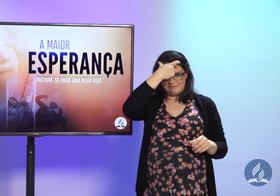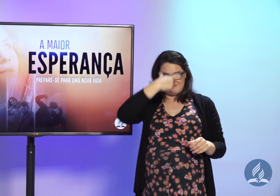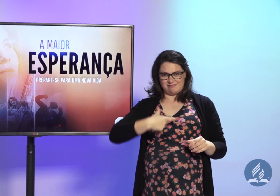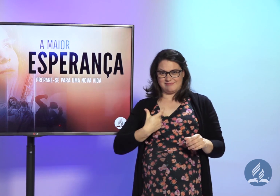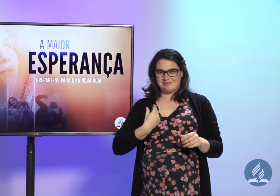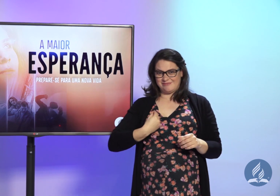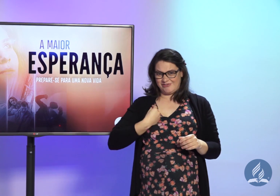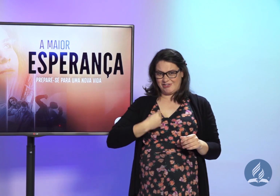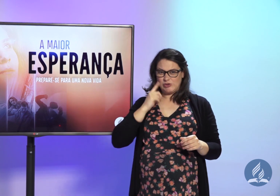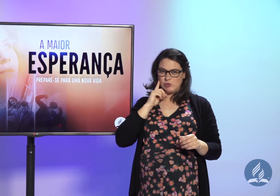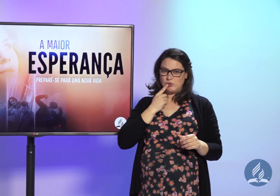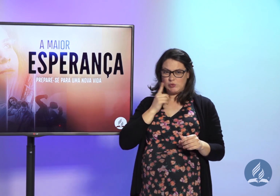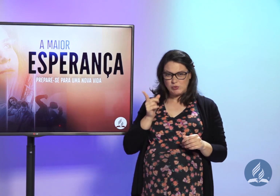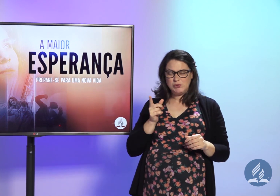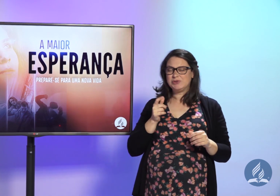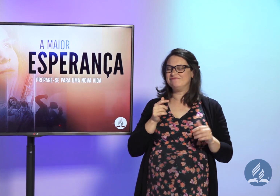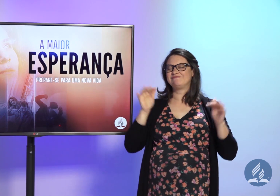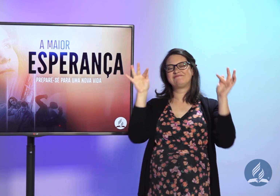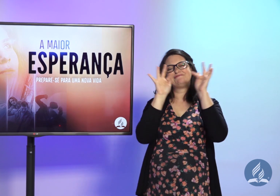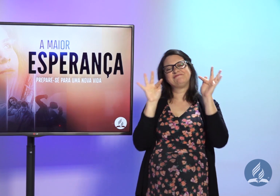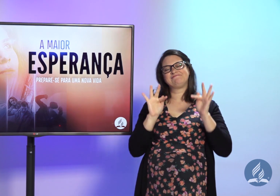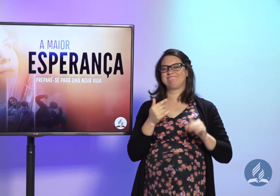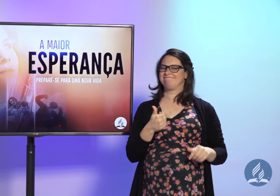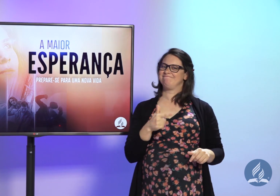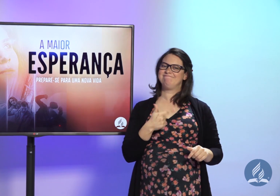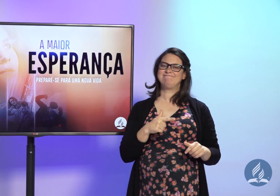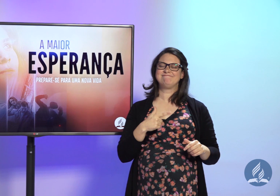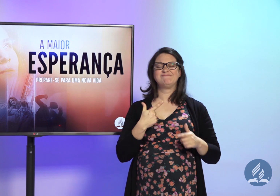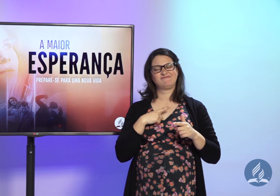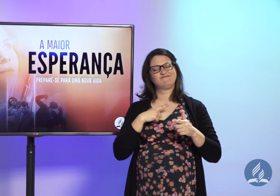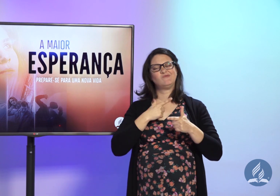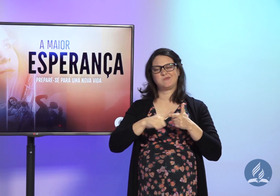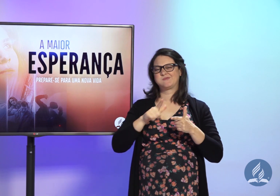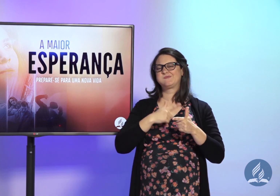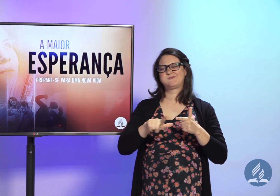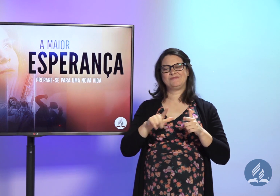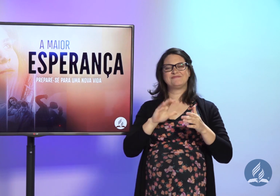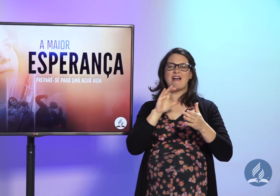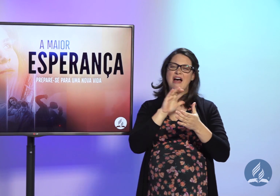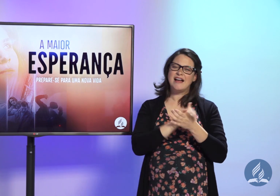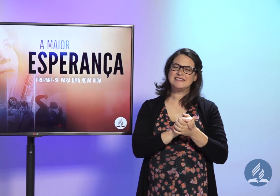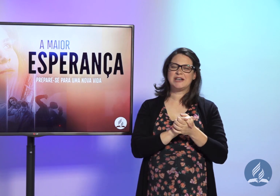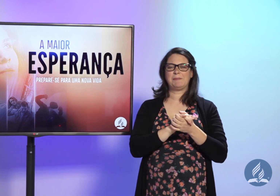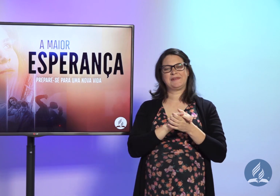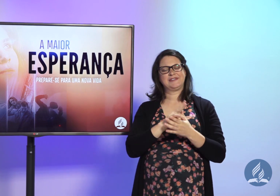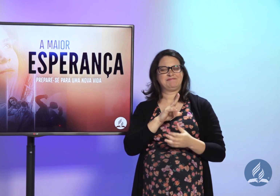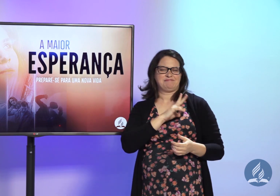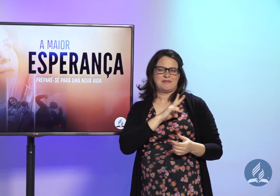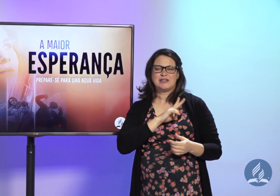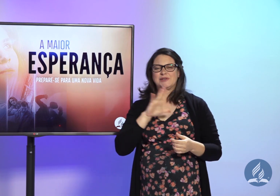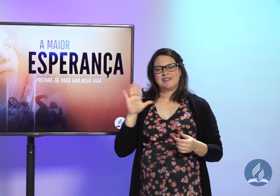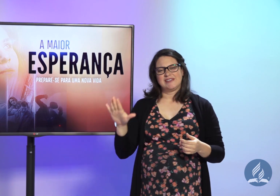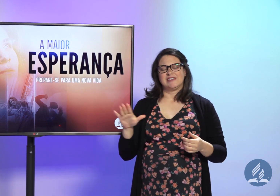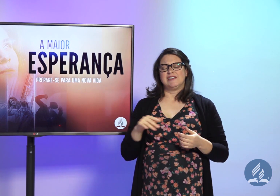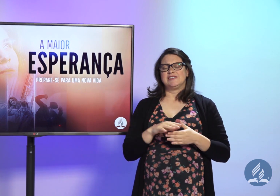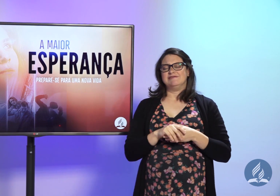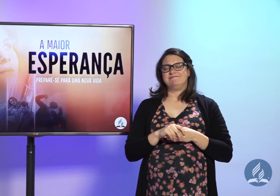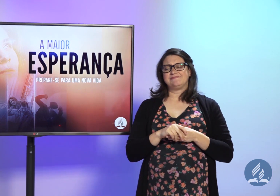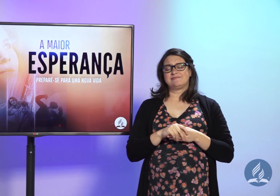tocar violão. Mas a vida desse surdo não era uma vida feliz. Teve problemas em seu casamento,